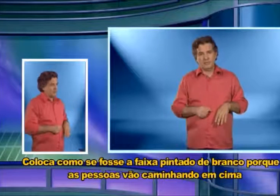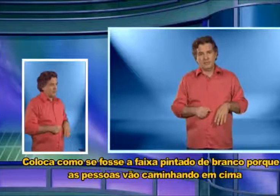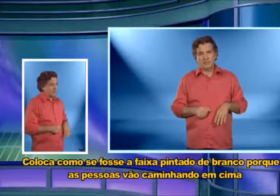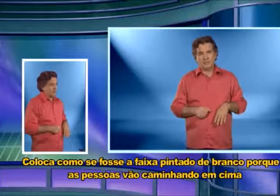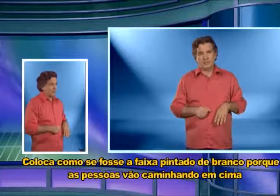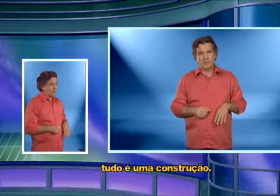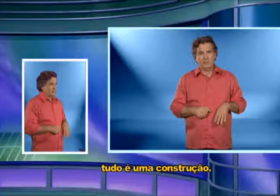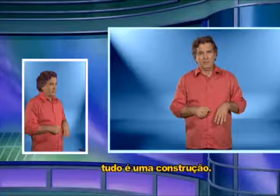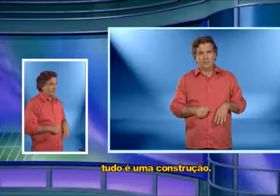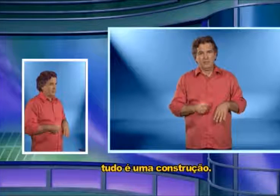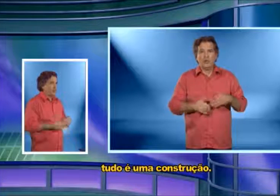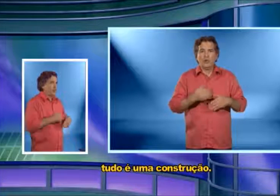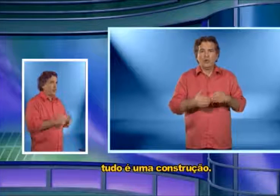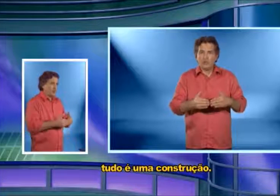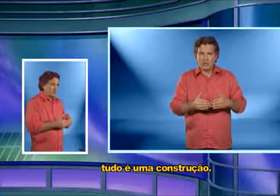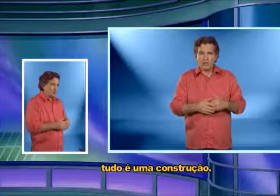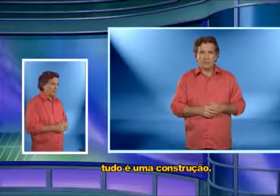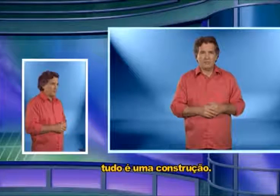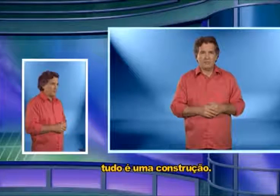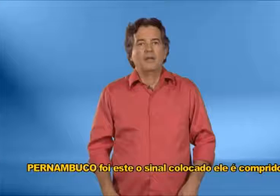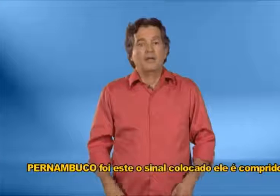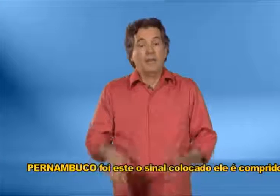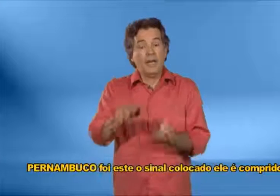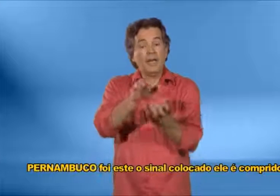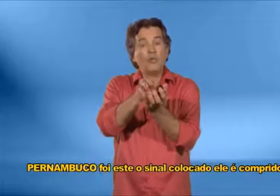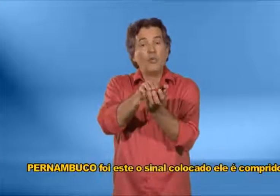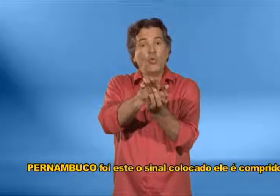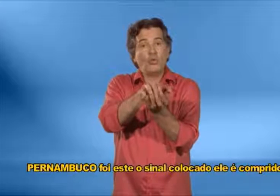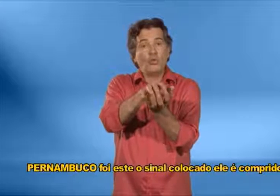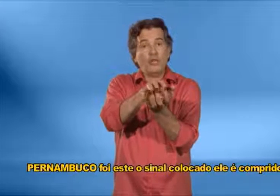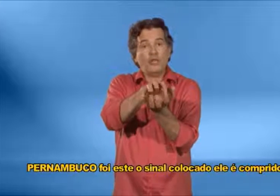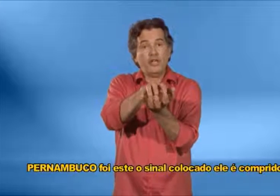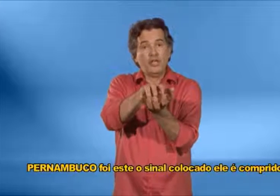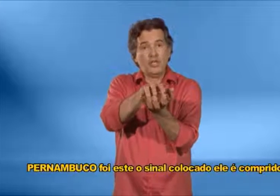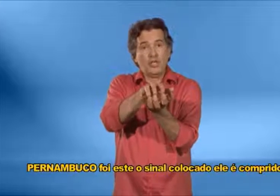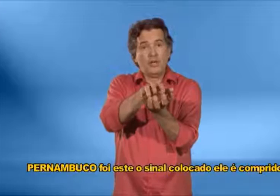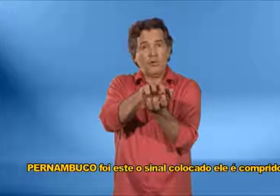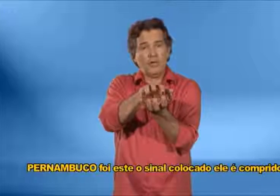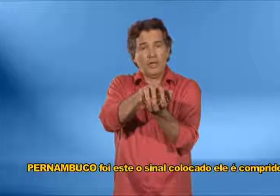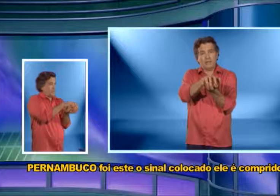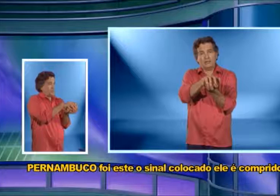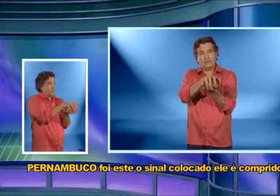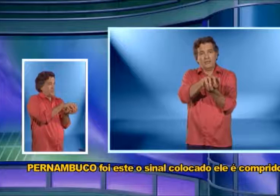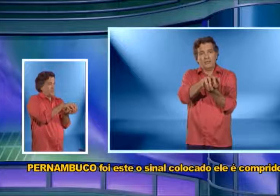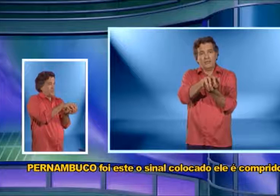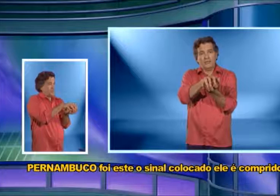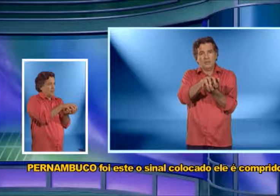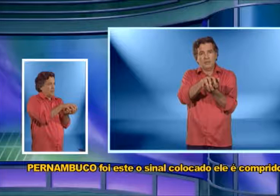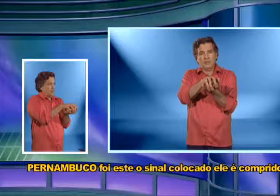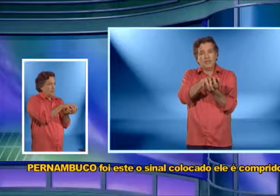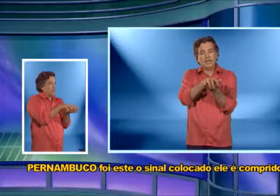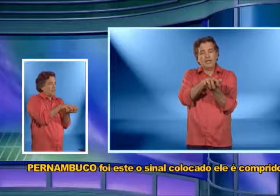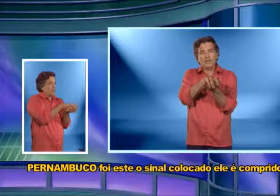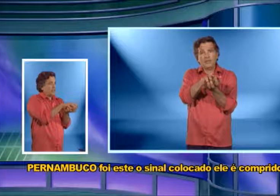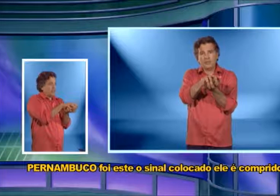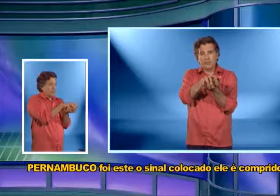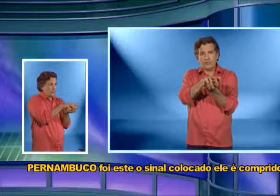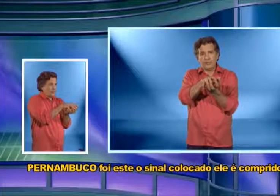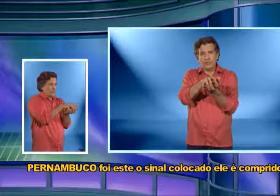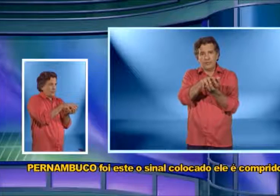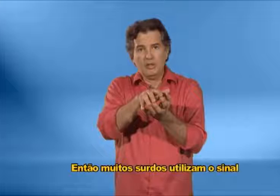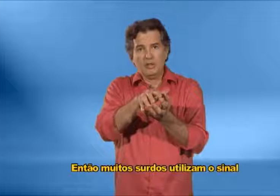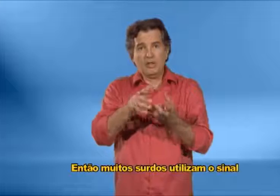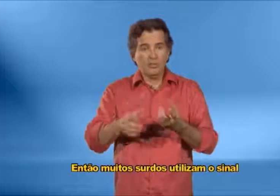cima. Tudo é uma construção. Pernambuco, que foi esse o sinal colocado, ele é